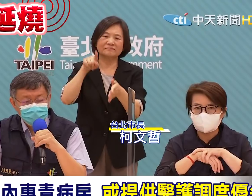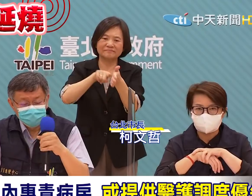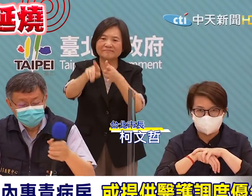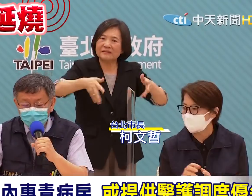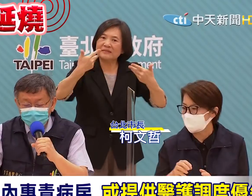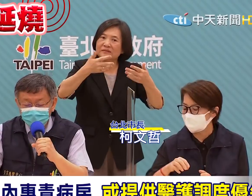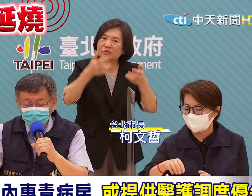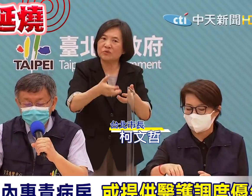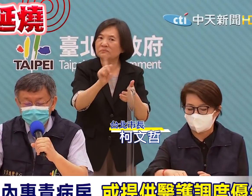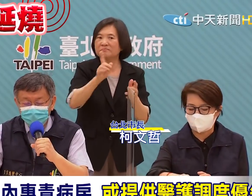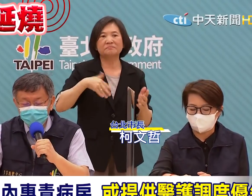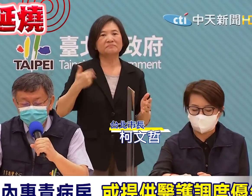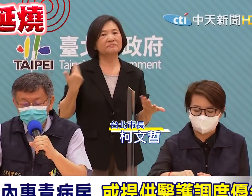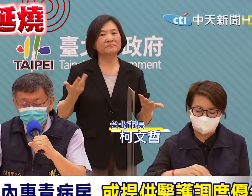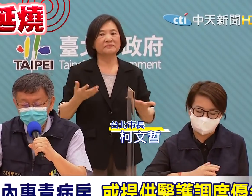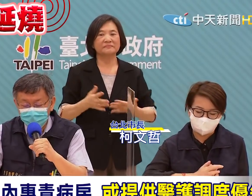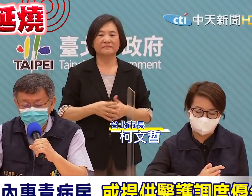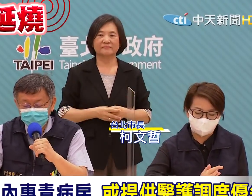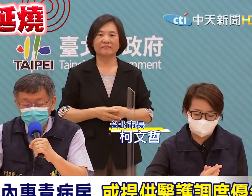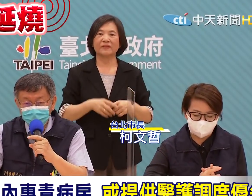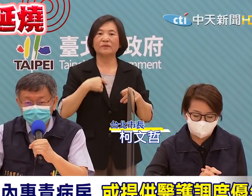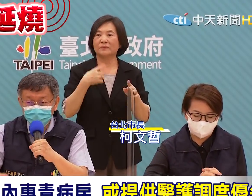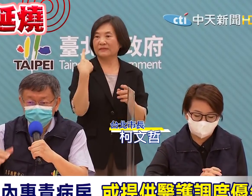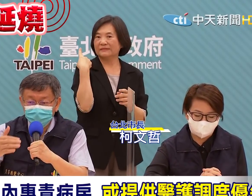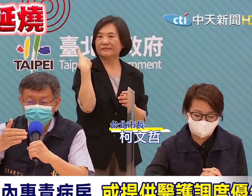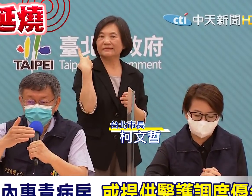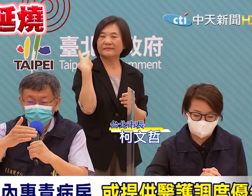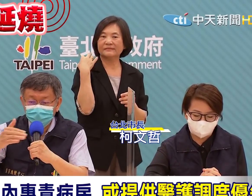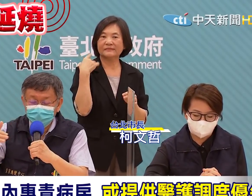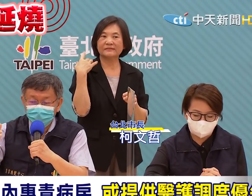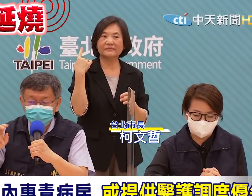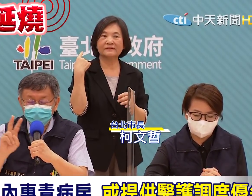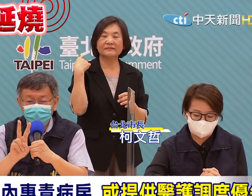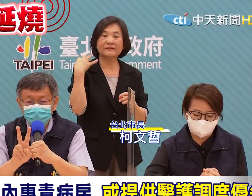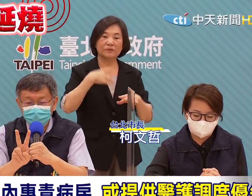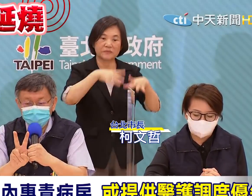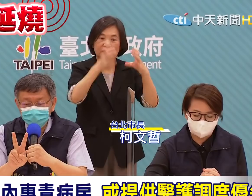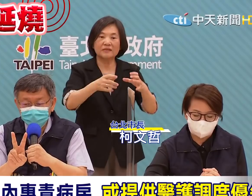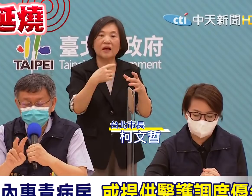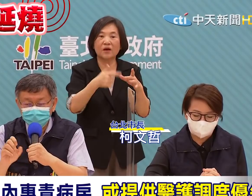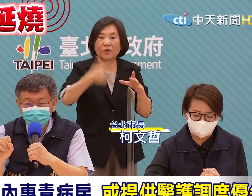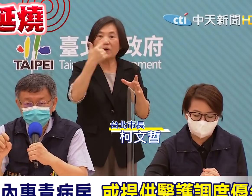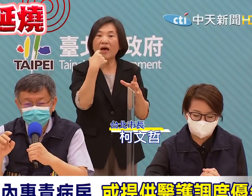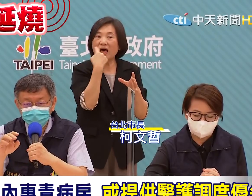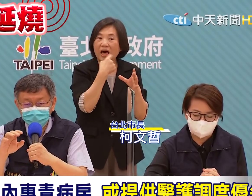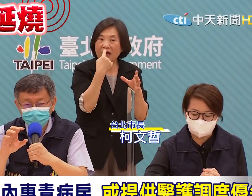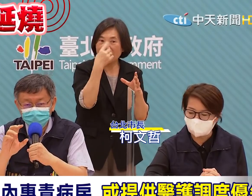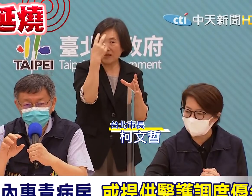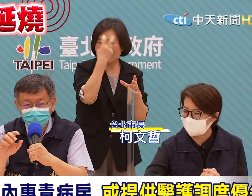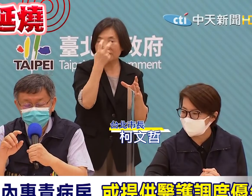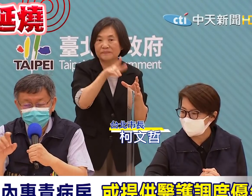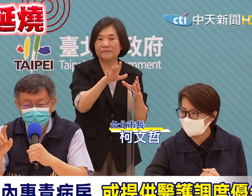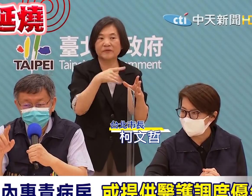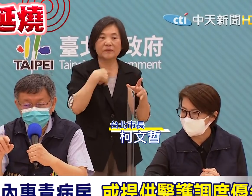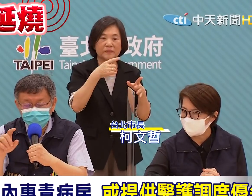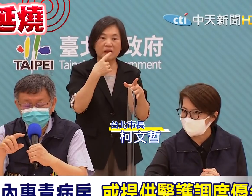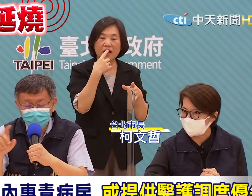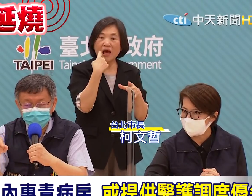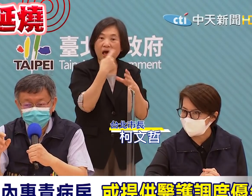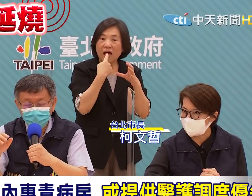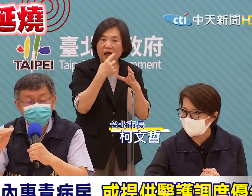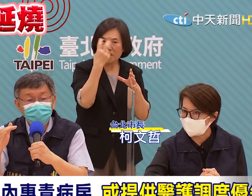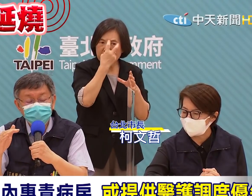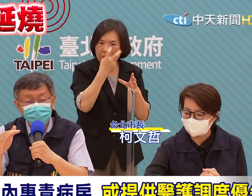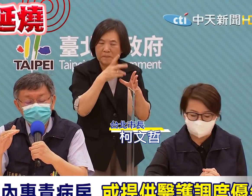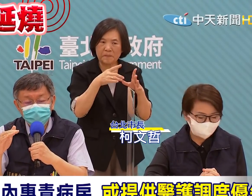了。这个我们是在前几天哦才设立快筛站嘛，所以现在两个情景，一个是说我们快筛出来是